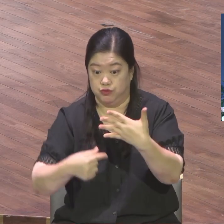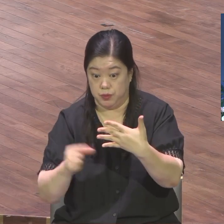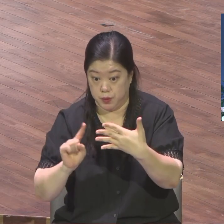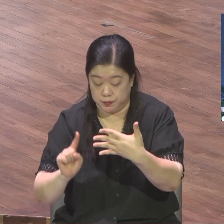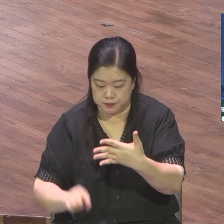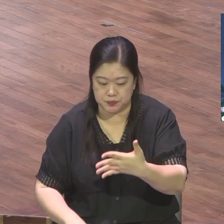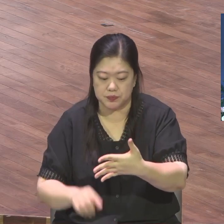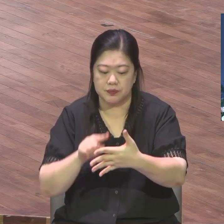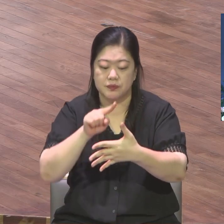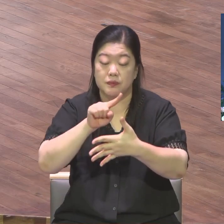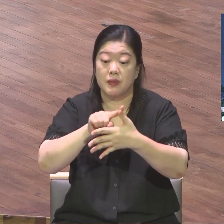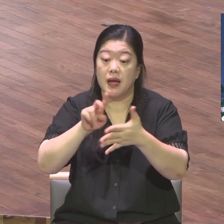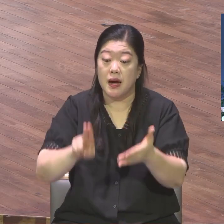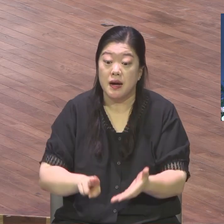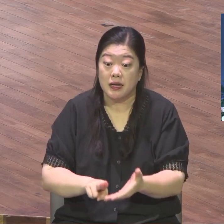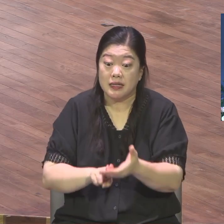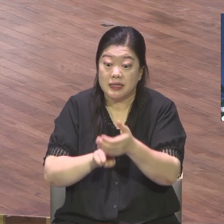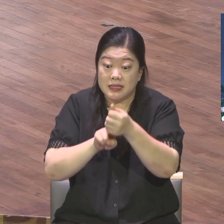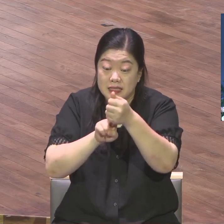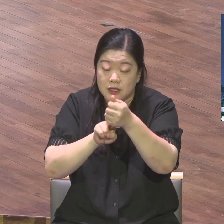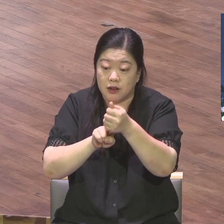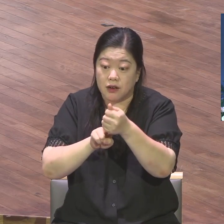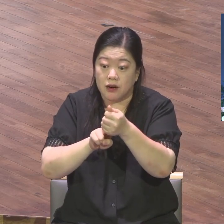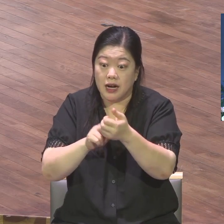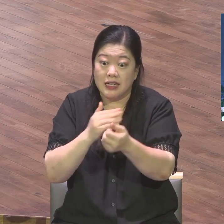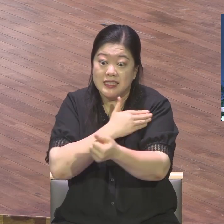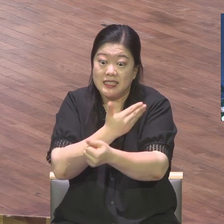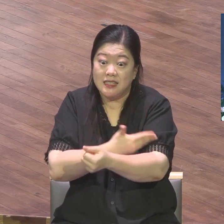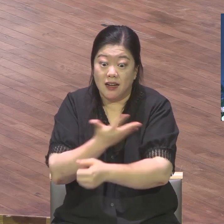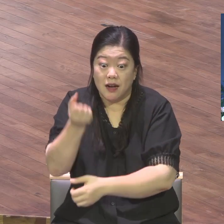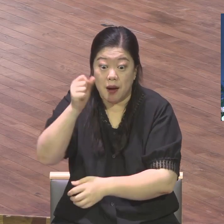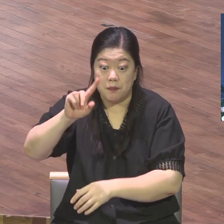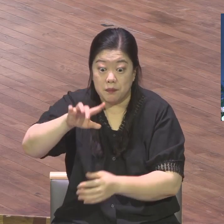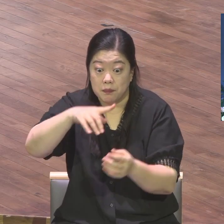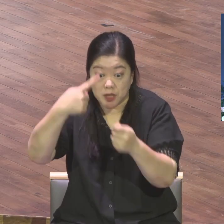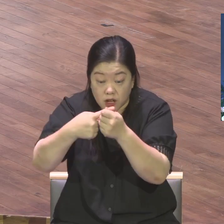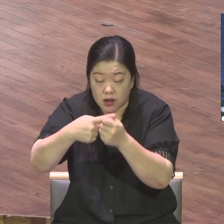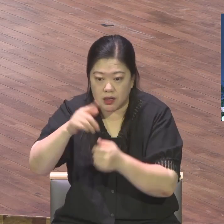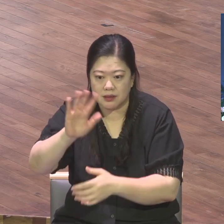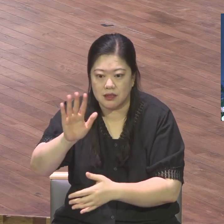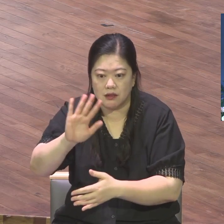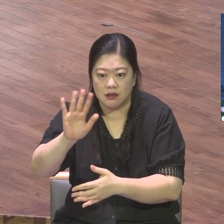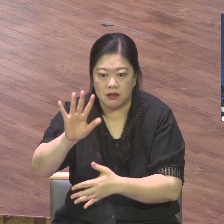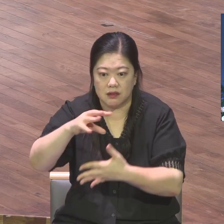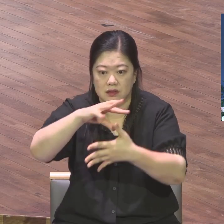각종 표적을 일으키는 능력을 가지고 나가는 것이 아니고